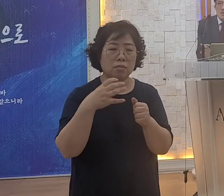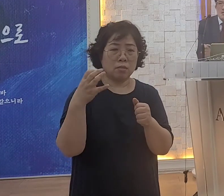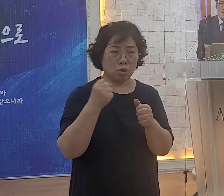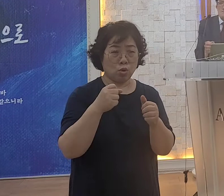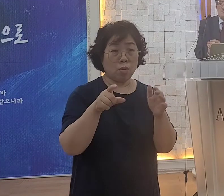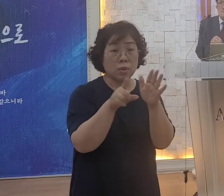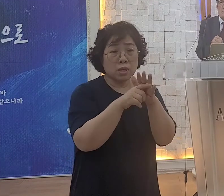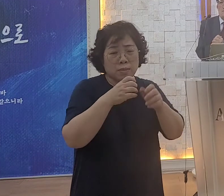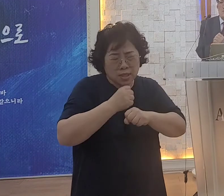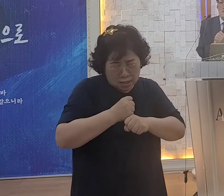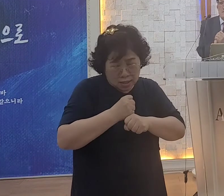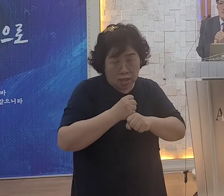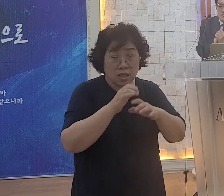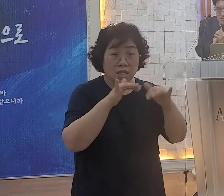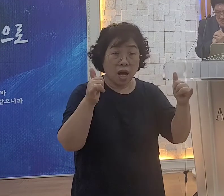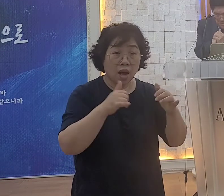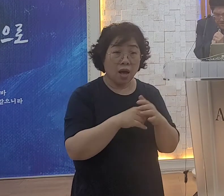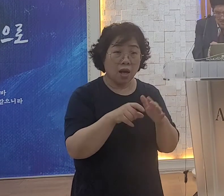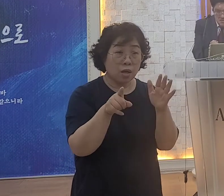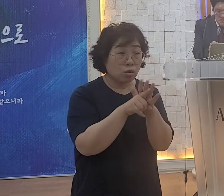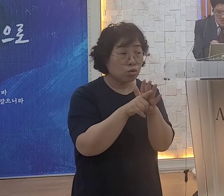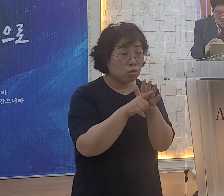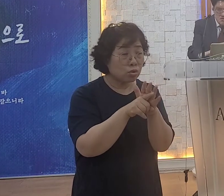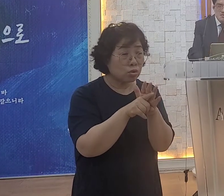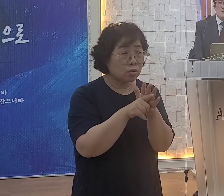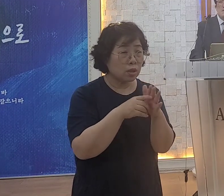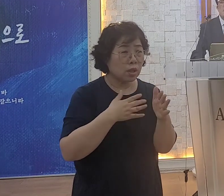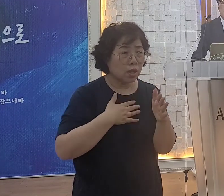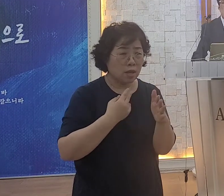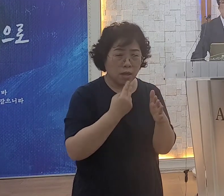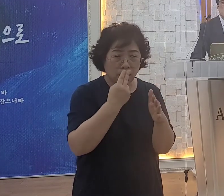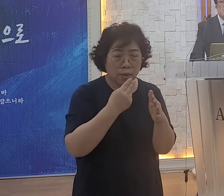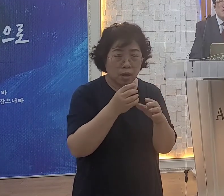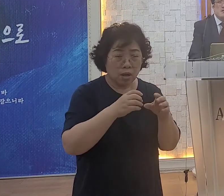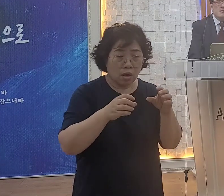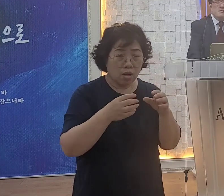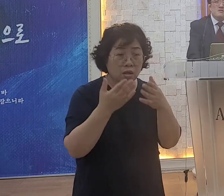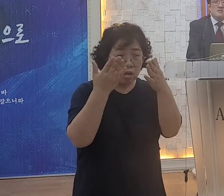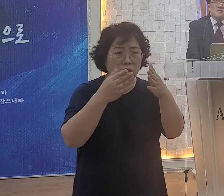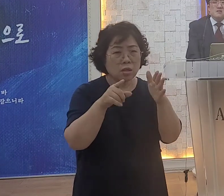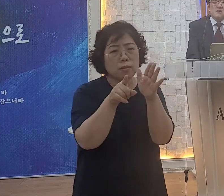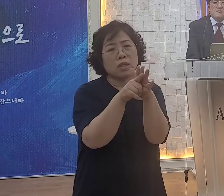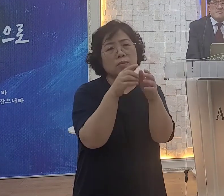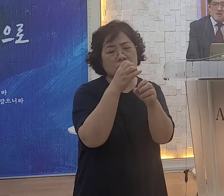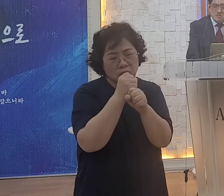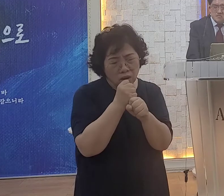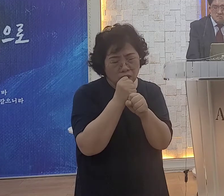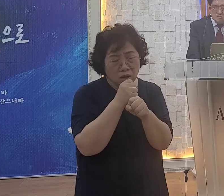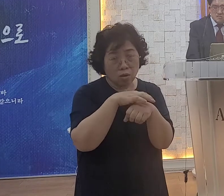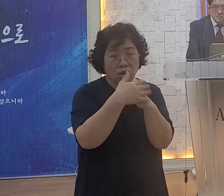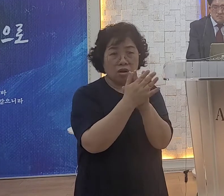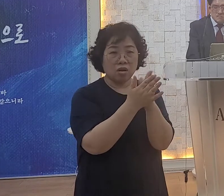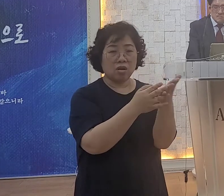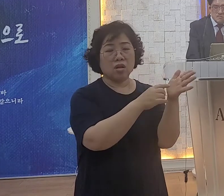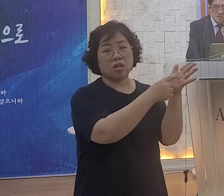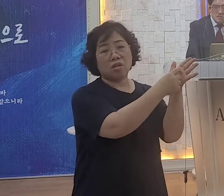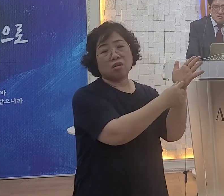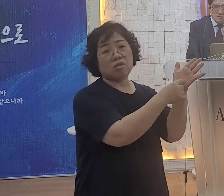지켜냈다. 죽음으로 그 믿음을 이겨냈다. 이렇게 성경은 말씀하고